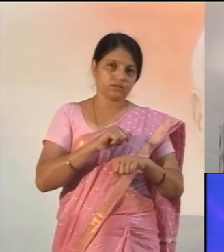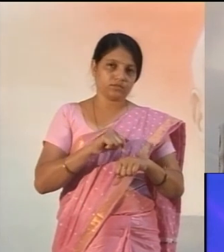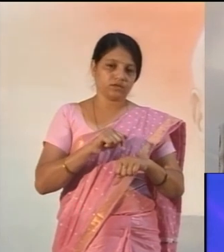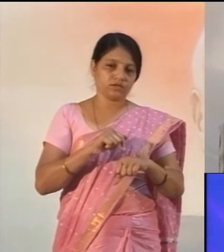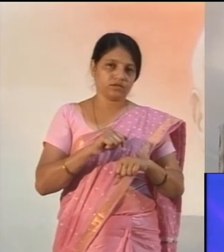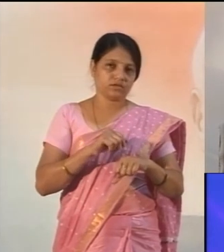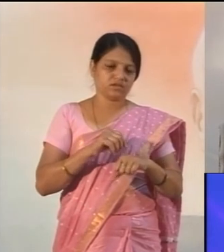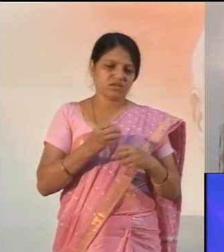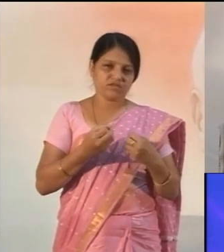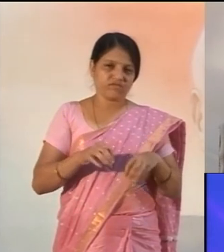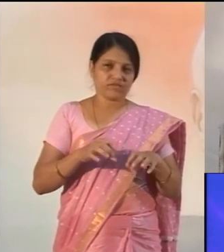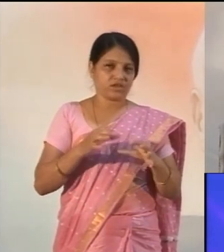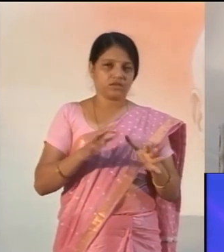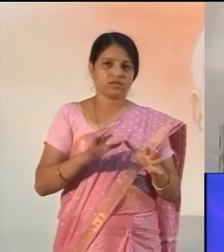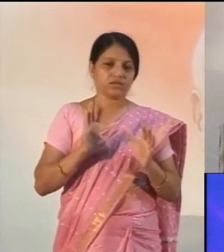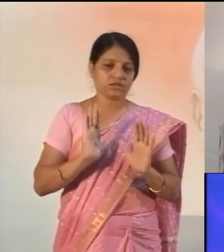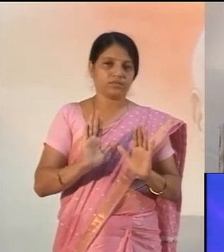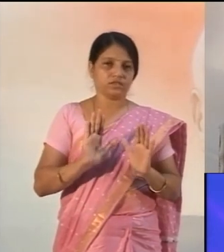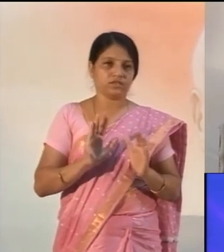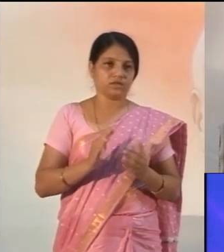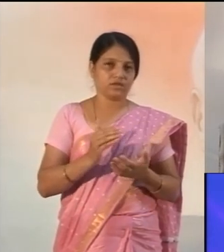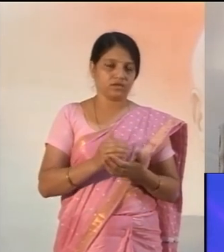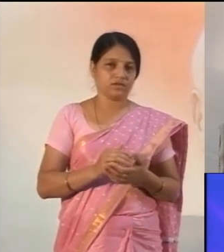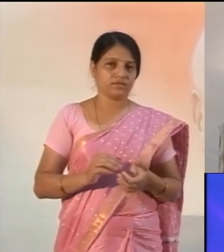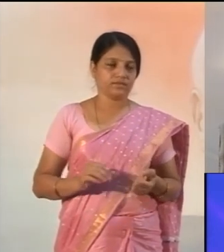व्यर्थ जाने से बच जाएगा